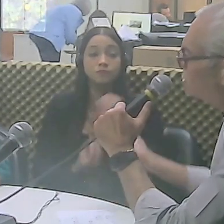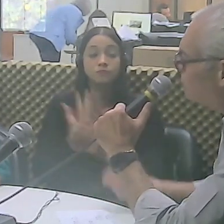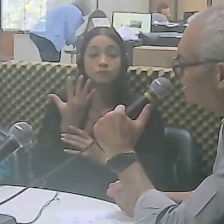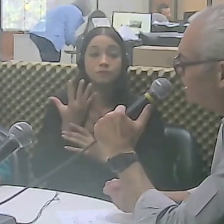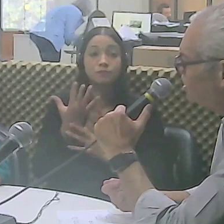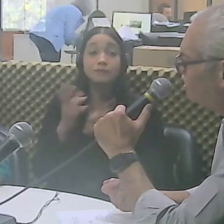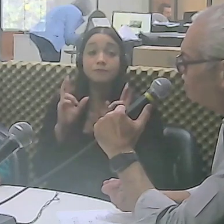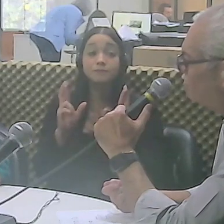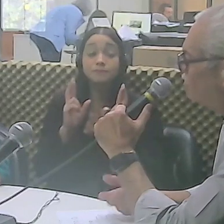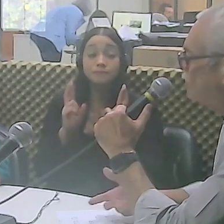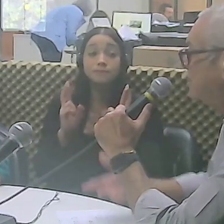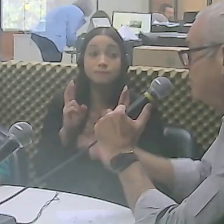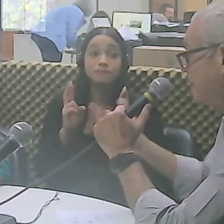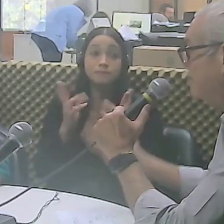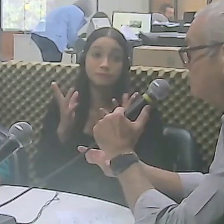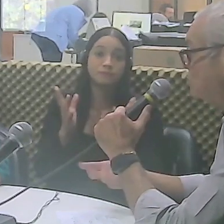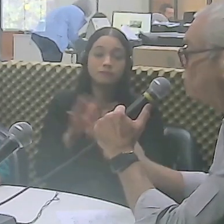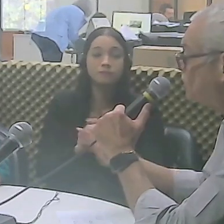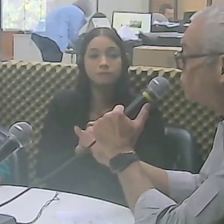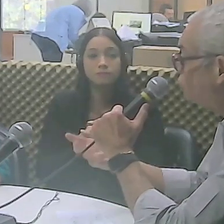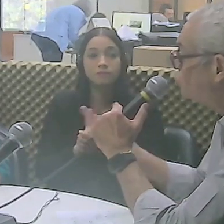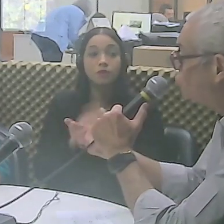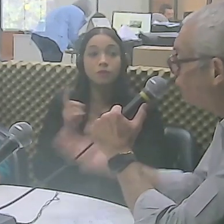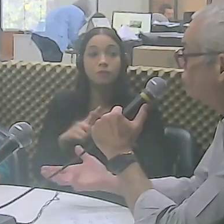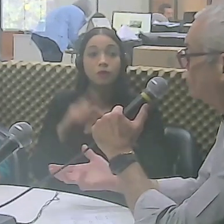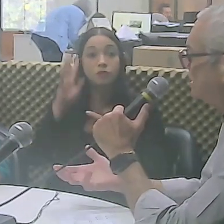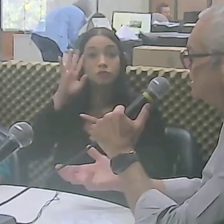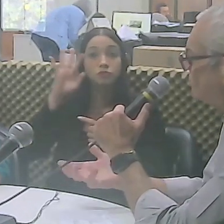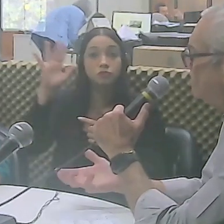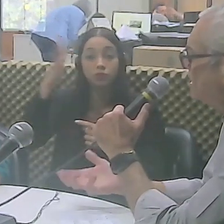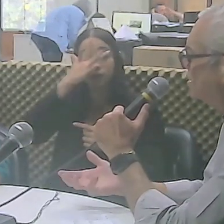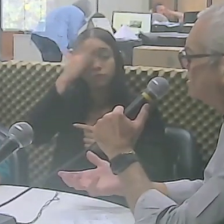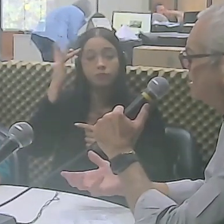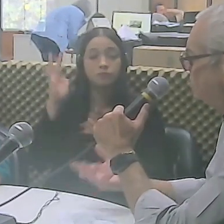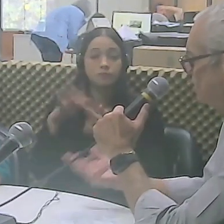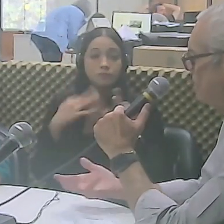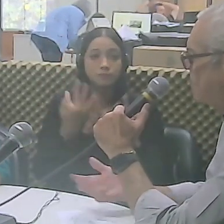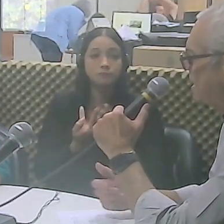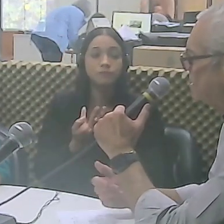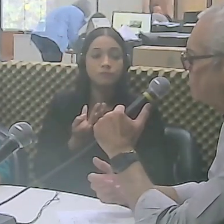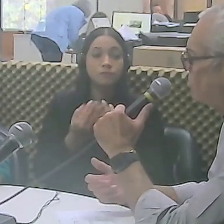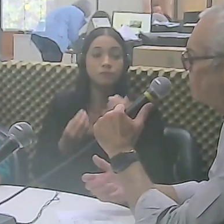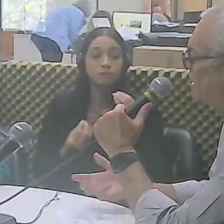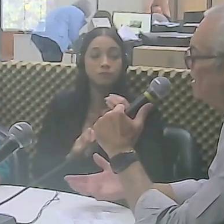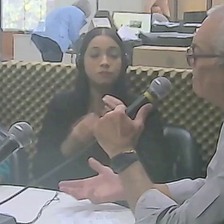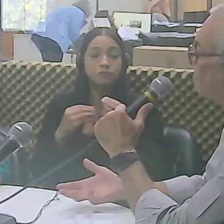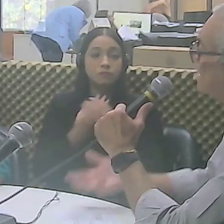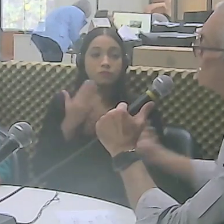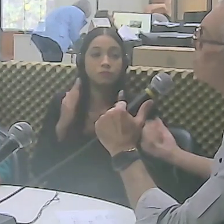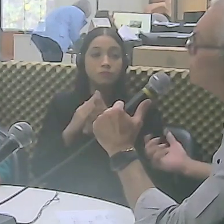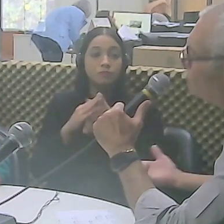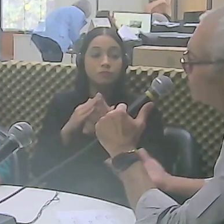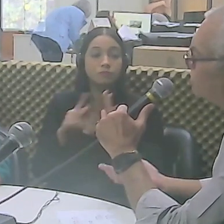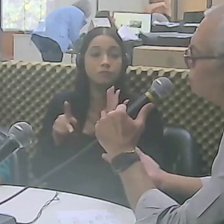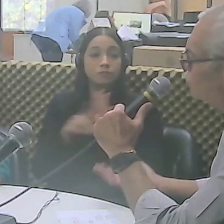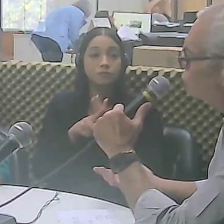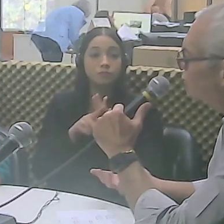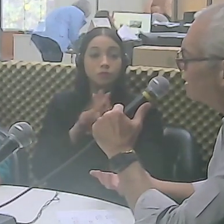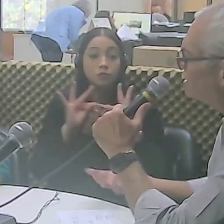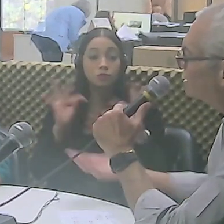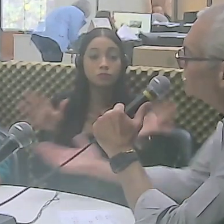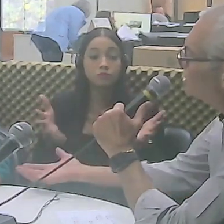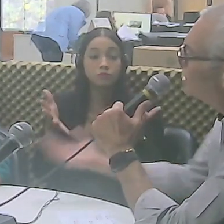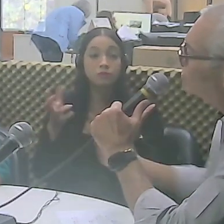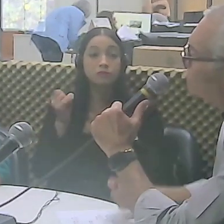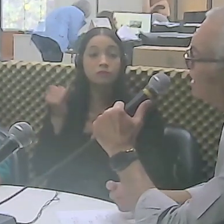maior expectativa, né? Nós estamos mexendo com o sonho das famílias de ter uma casa própria, fazer um movimento todo